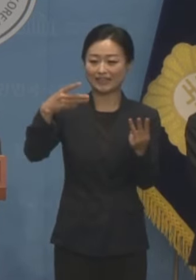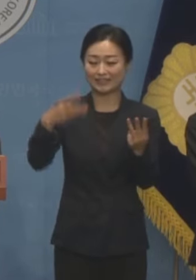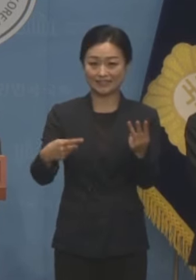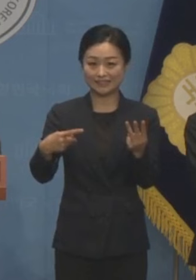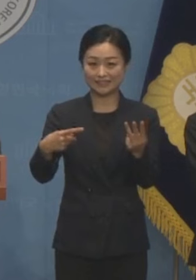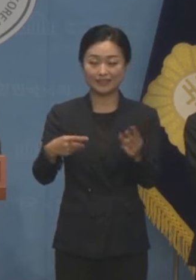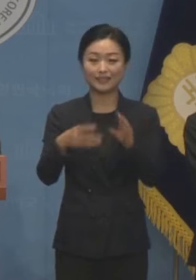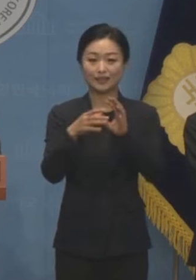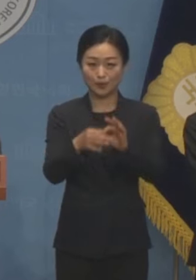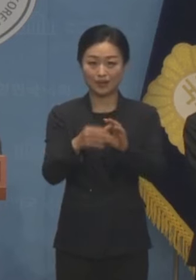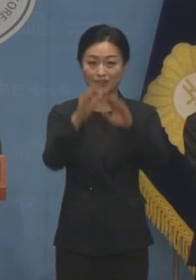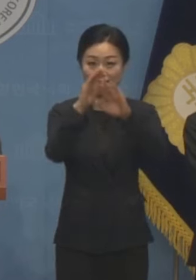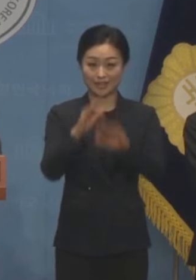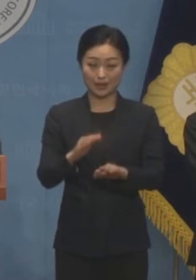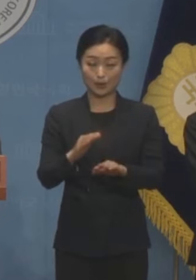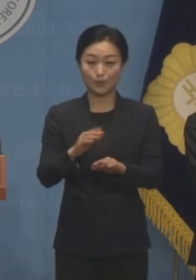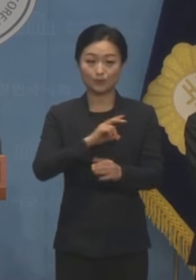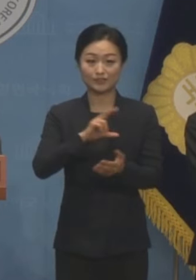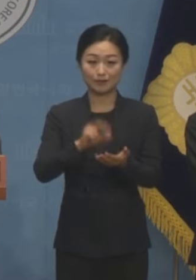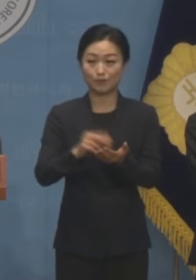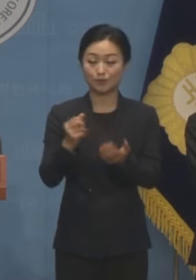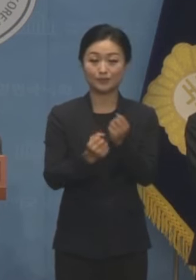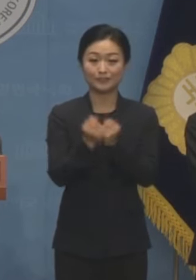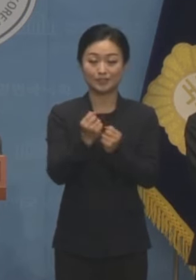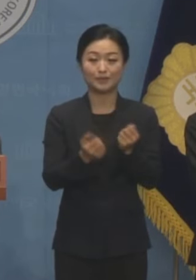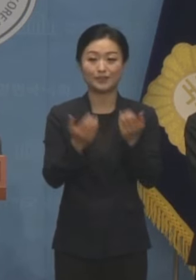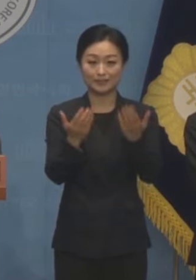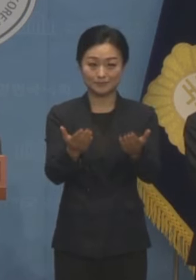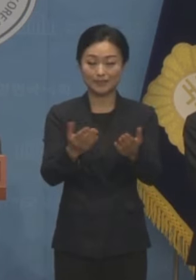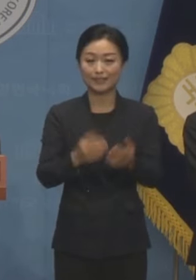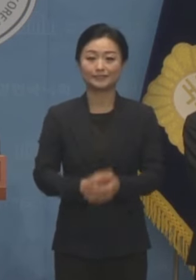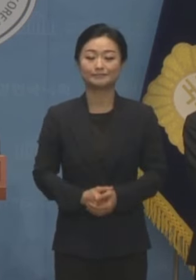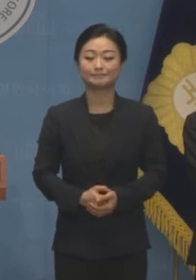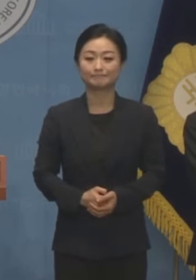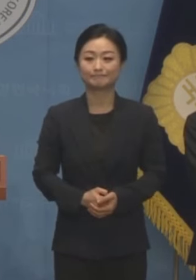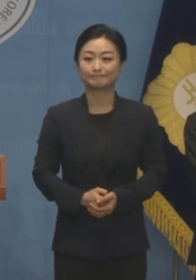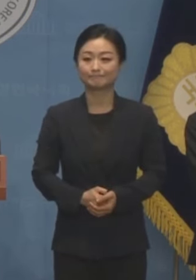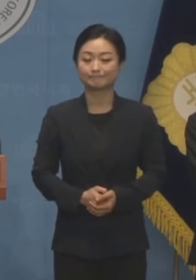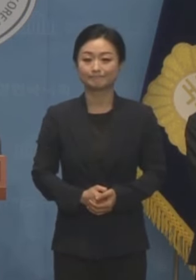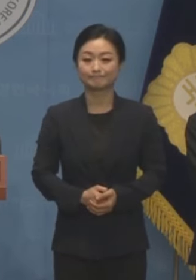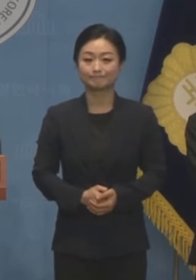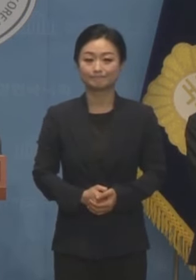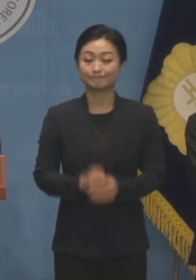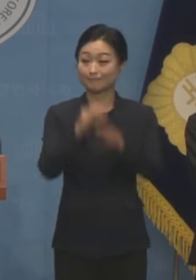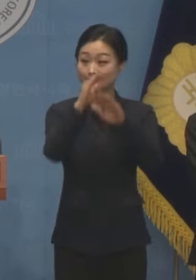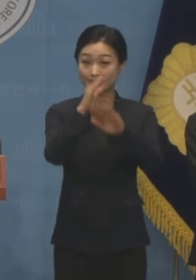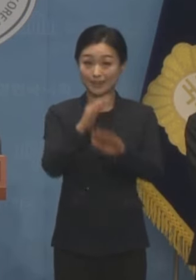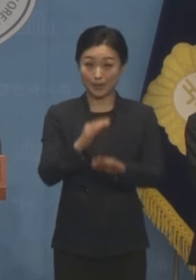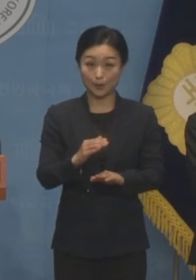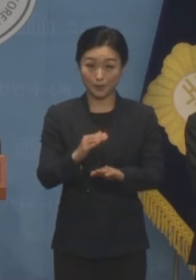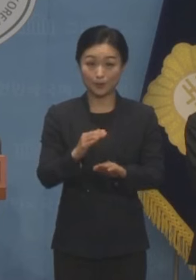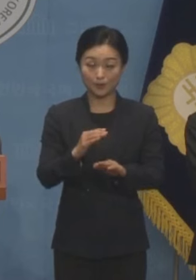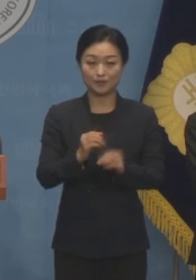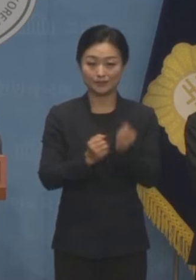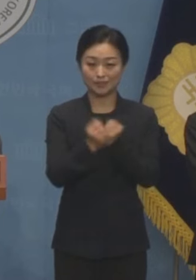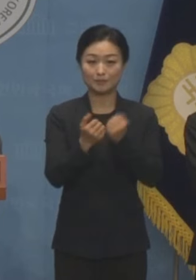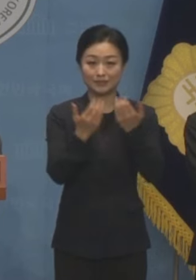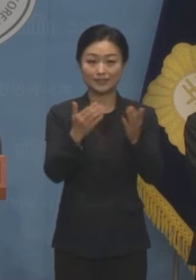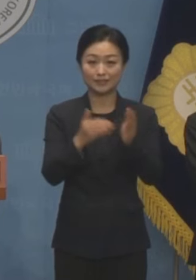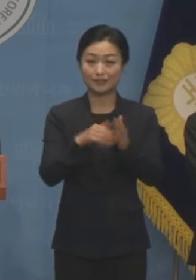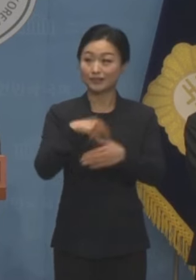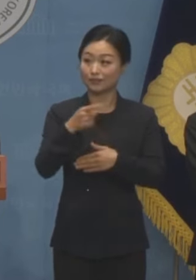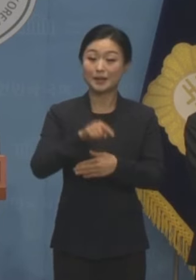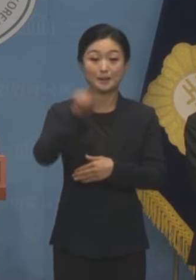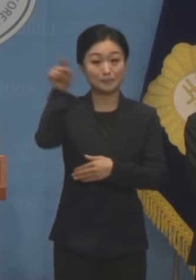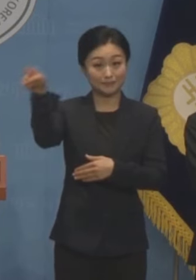지명 당장 철회해야라는 제목으로 기자회견을 하겠습니다. 기자회견문을 낭독한 이후에 밖에